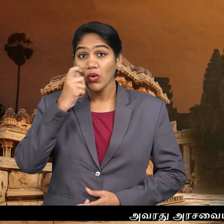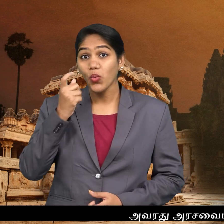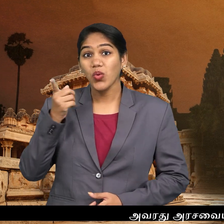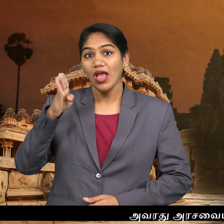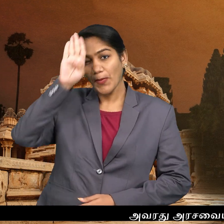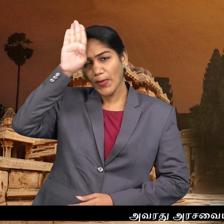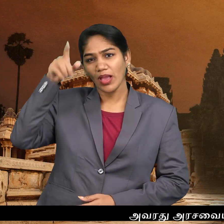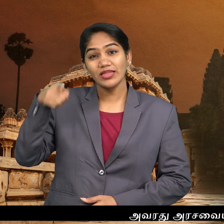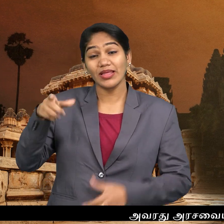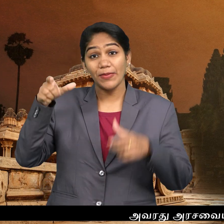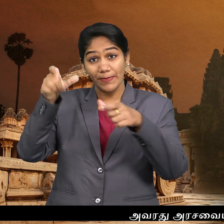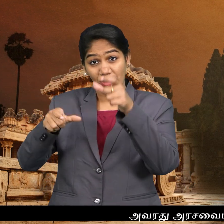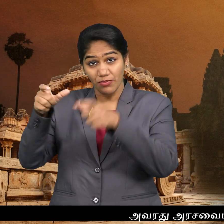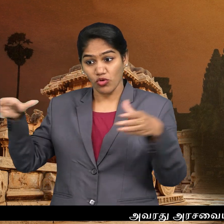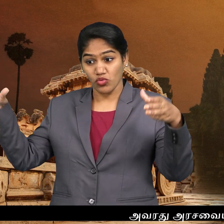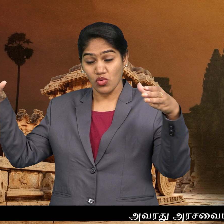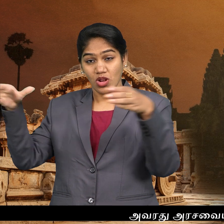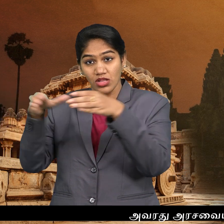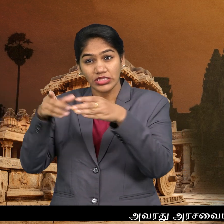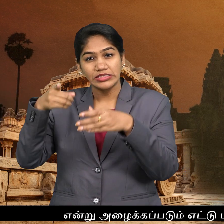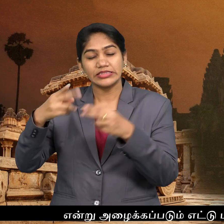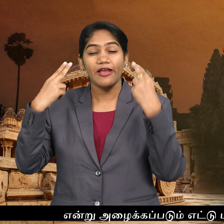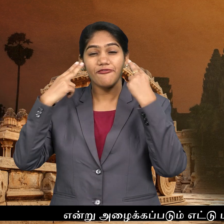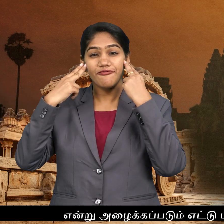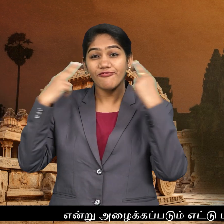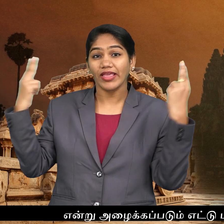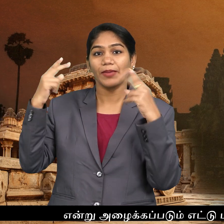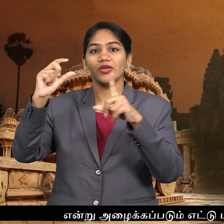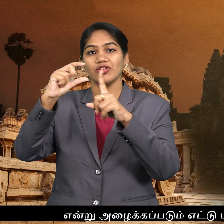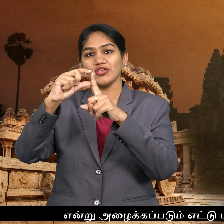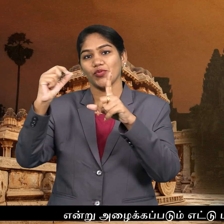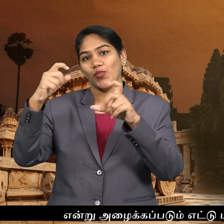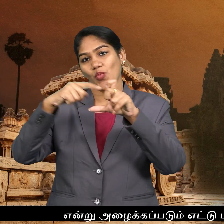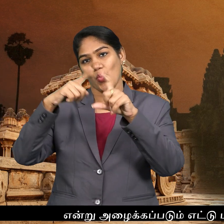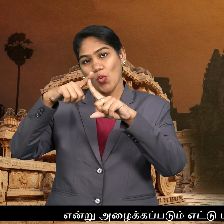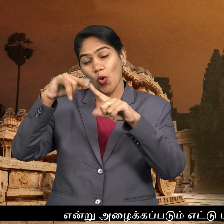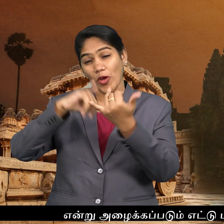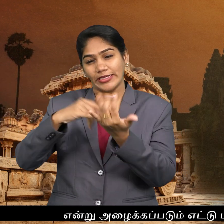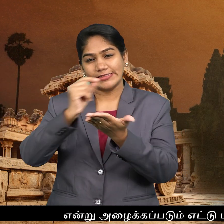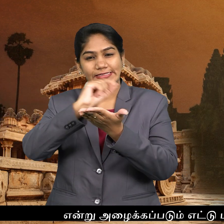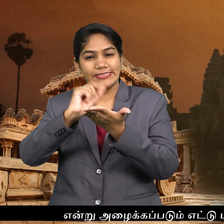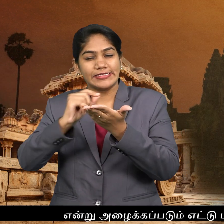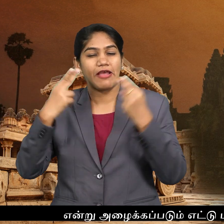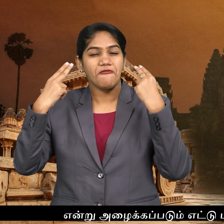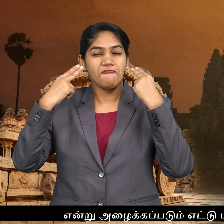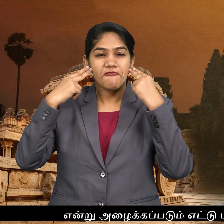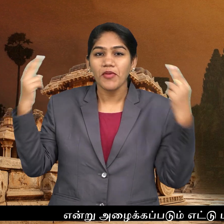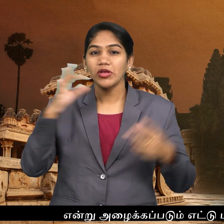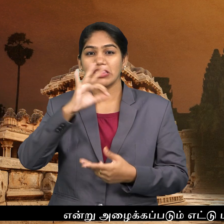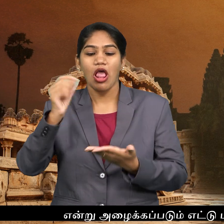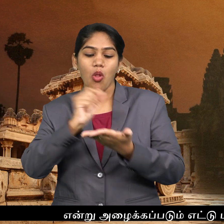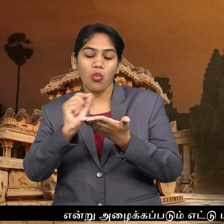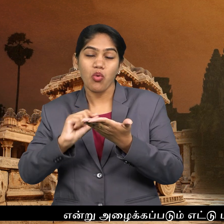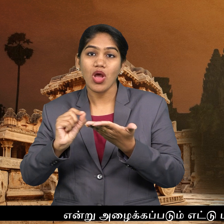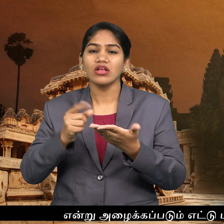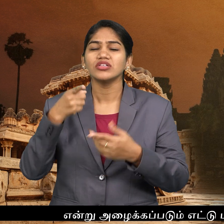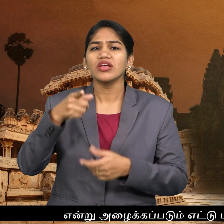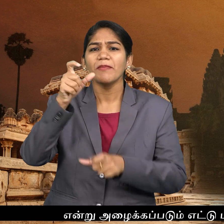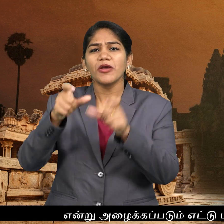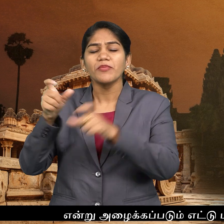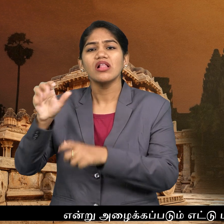அவரது அரசவையில் அஷ்டதிக்கஜாஷ் என்று அழைக்கப்படும் 8 புகழ்பெற்ற கவிஞர்கள் இருந்தனர்.